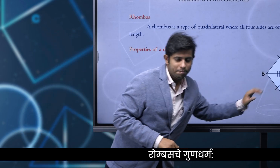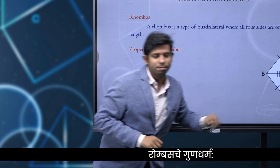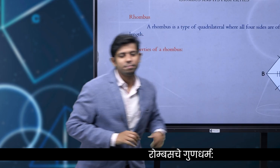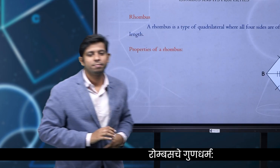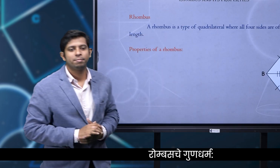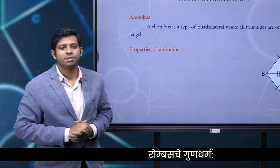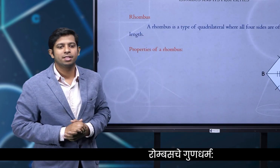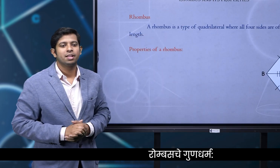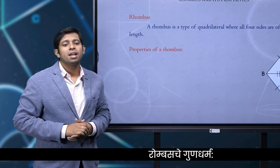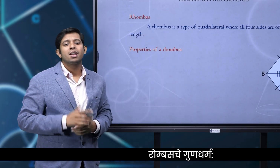रोम्बसचे गुणधर्म.